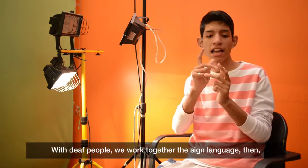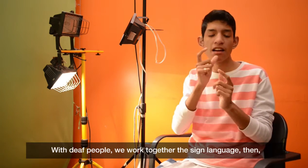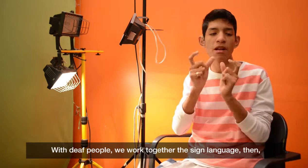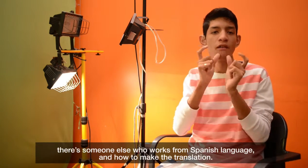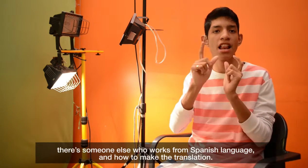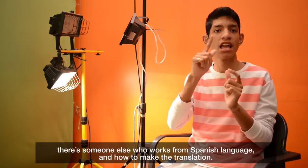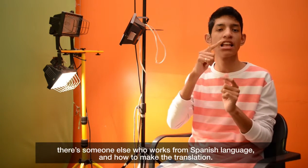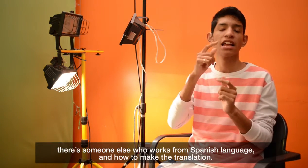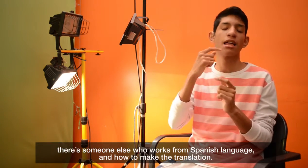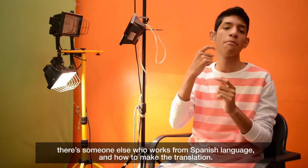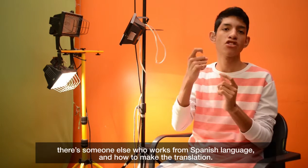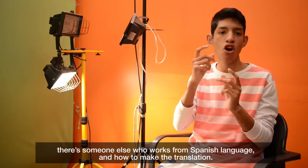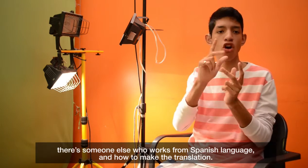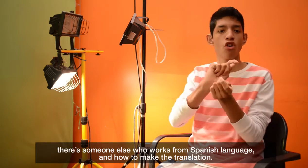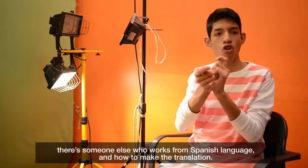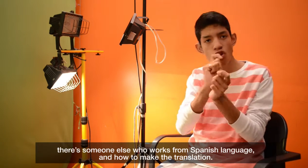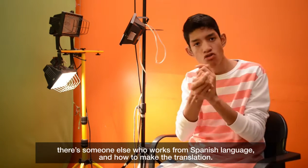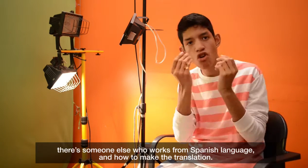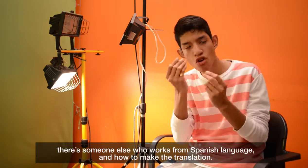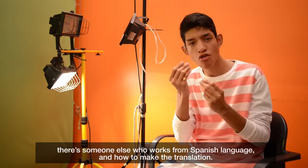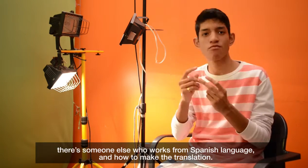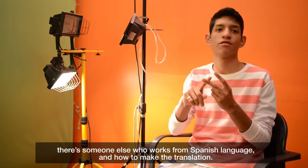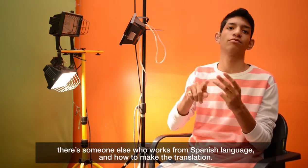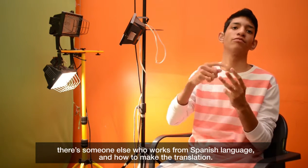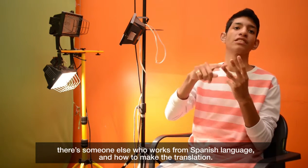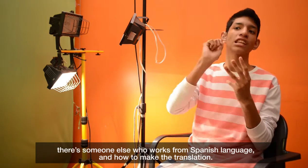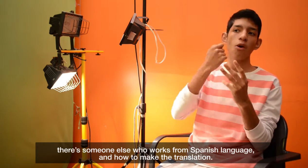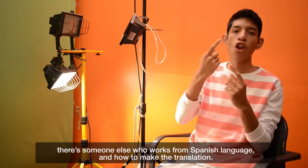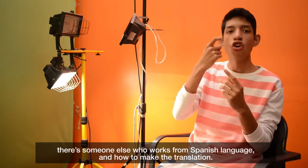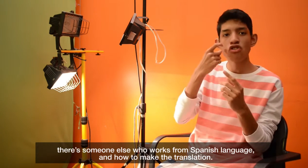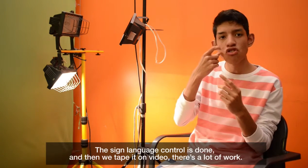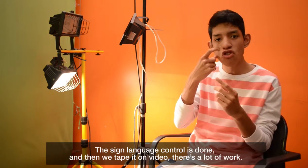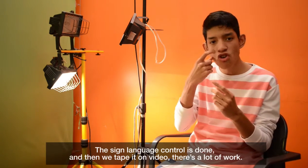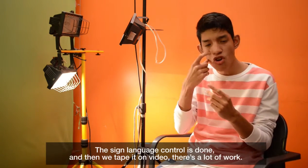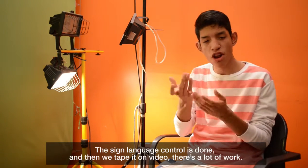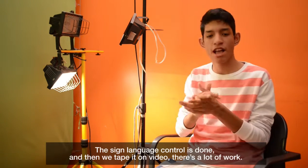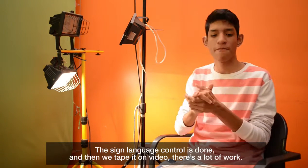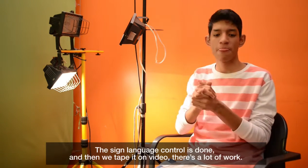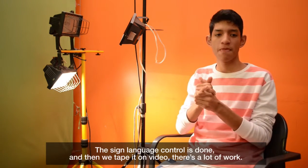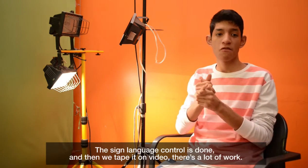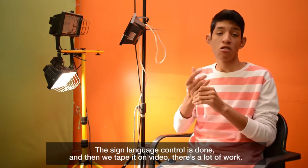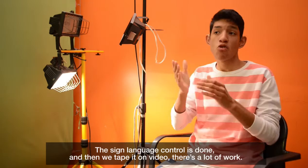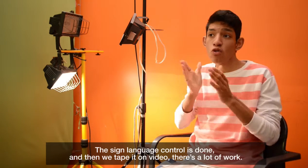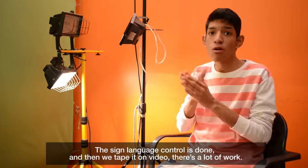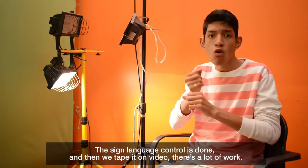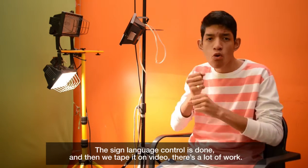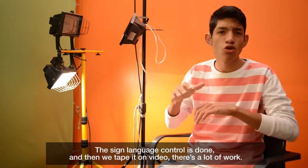hay otra persona, digamos, que trabaja desde el español, cómo se hace la traducción, se hace el control de la lengua